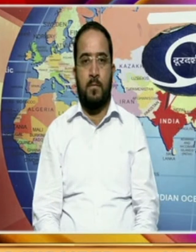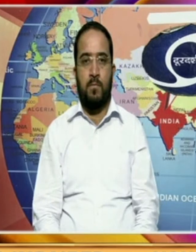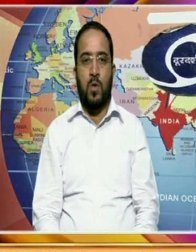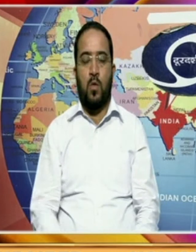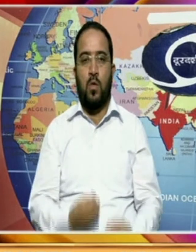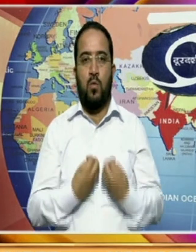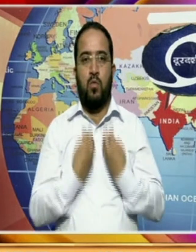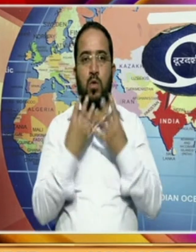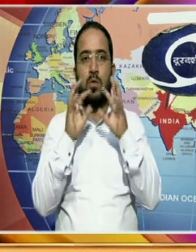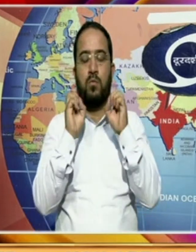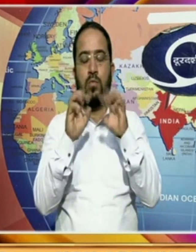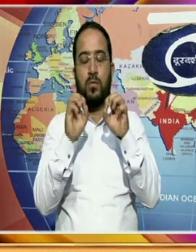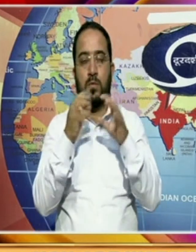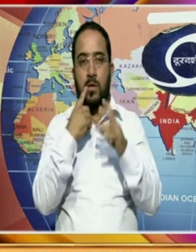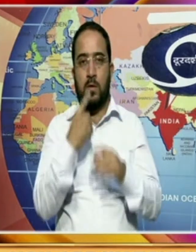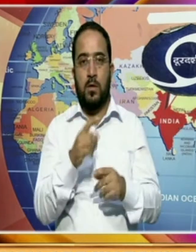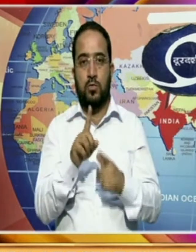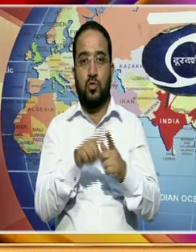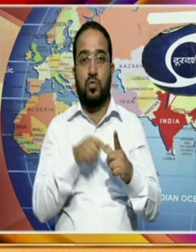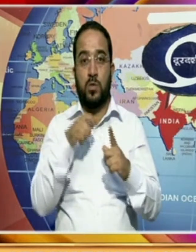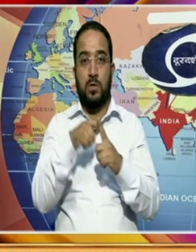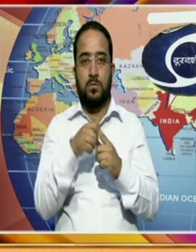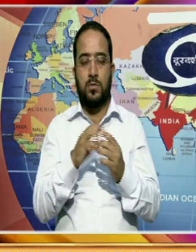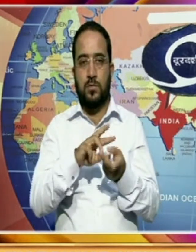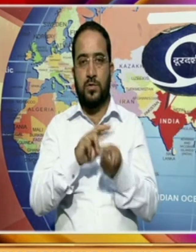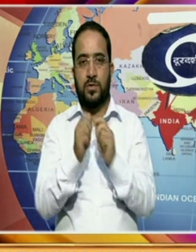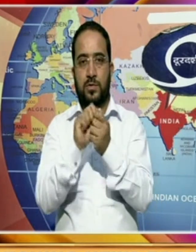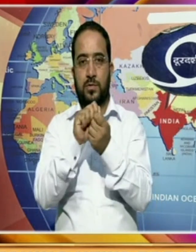मुबारकबाद दी कि उन्होंने जम्मू कश्मीर के बदलाव में